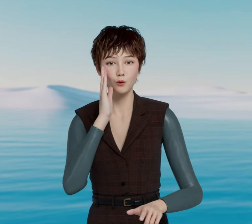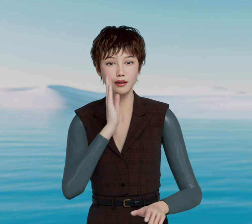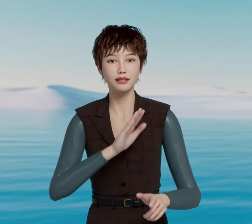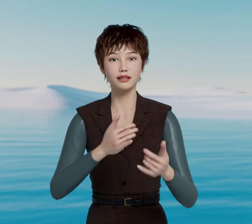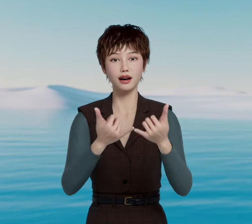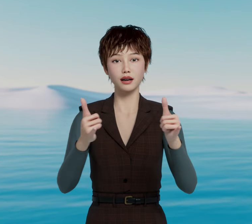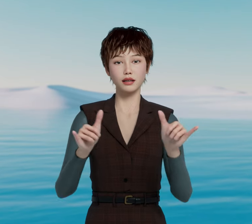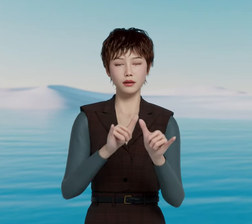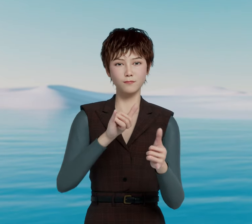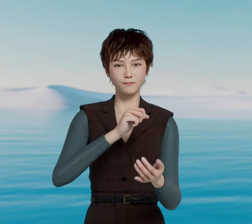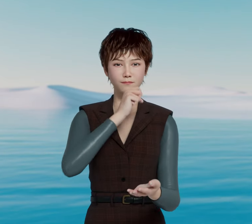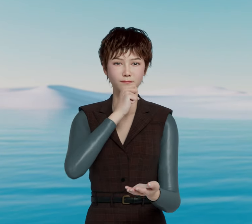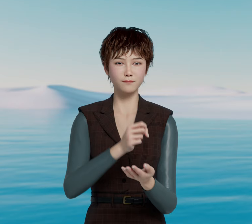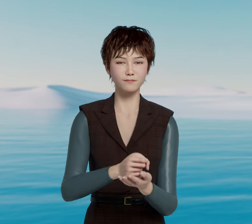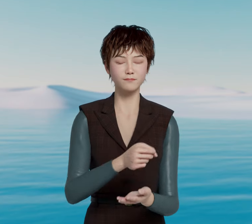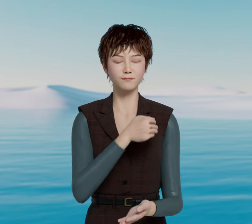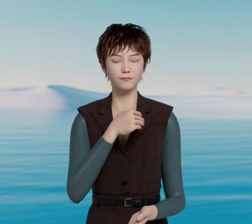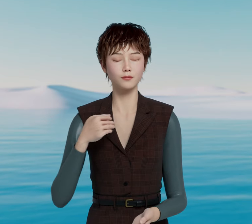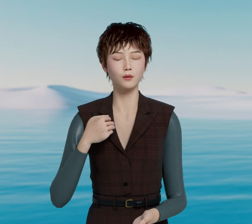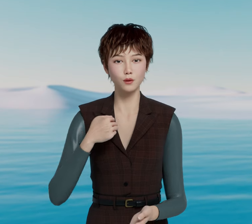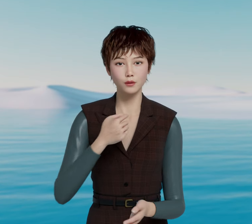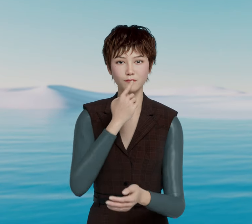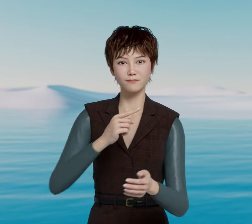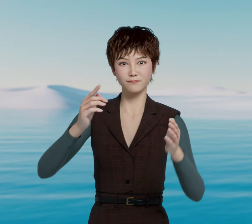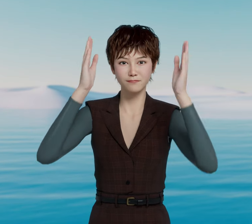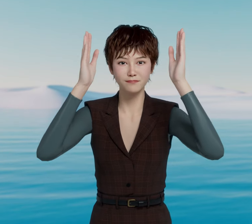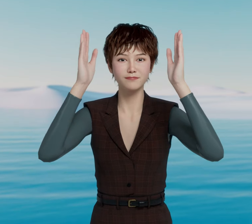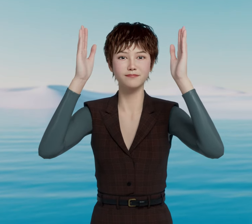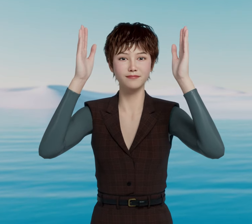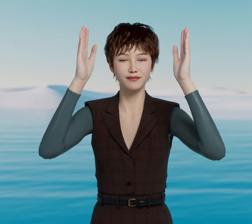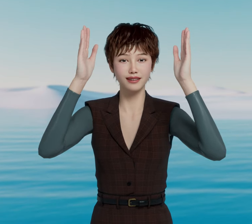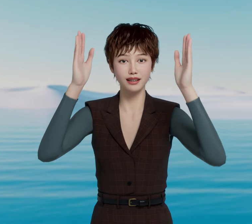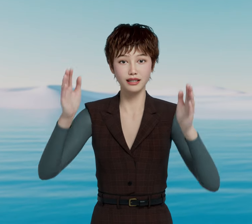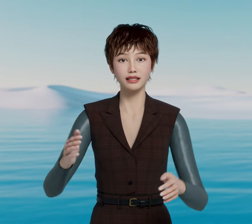ドリーな社会を実現できるよう頑張ります。